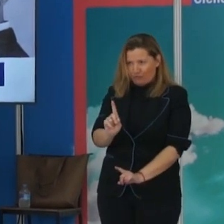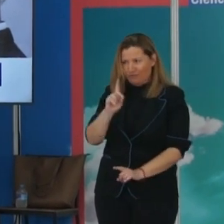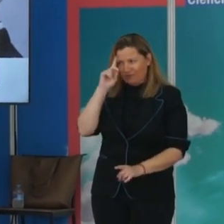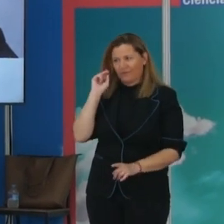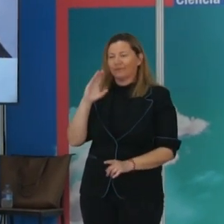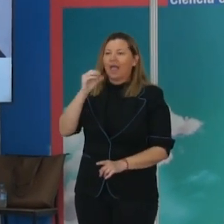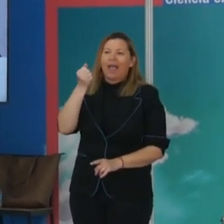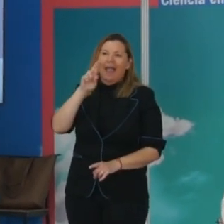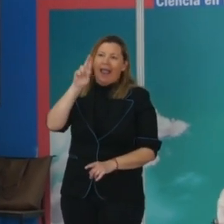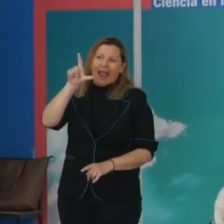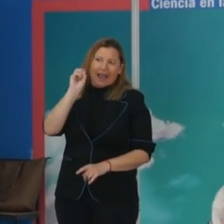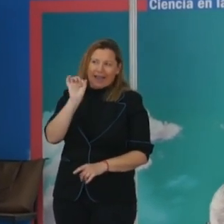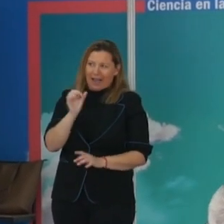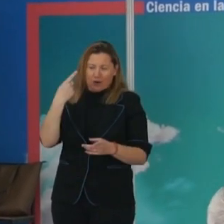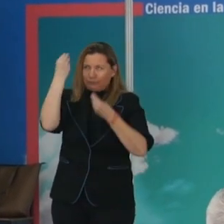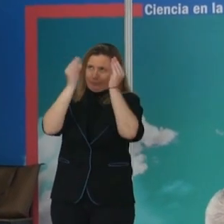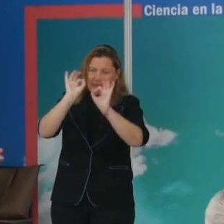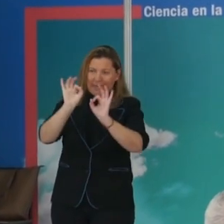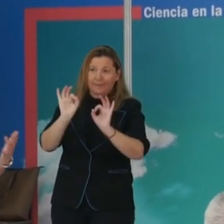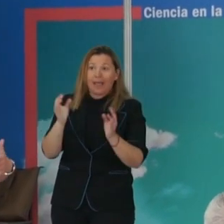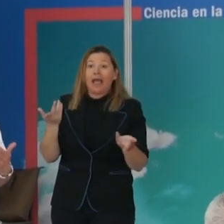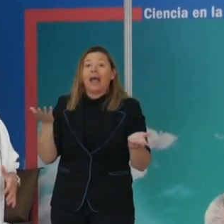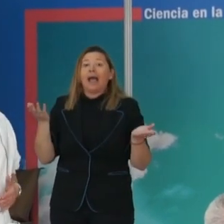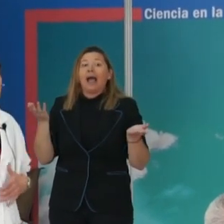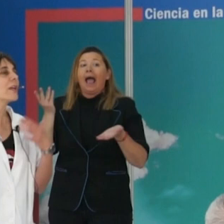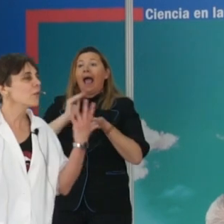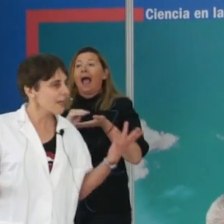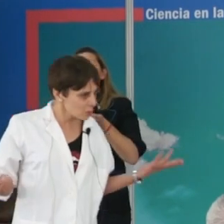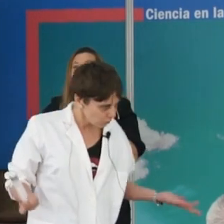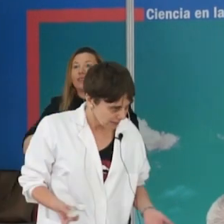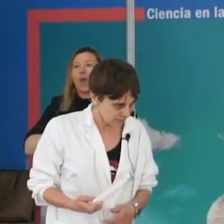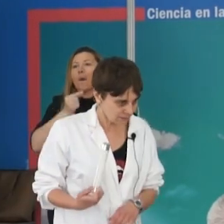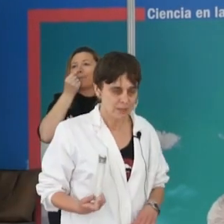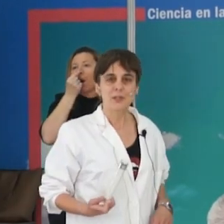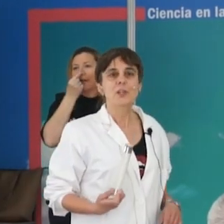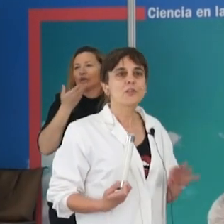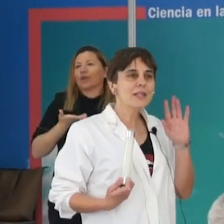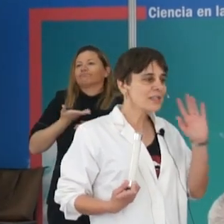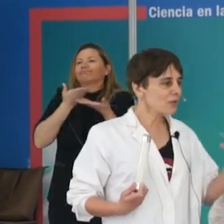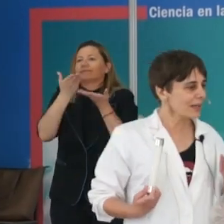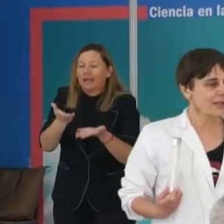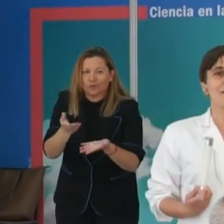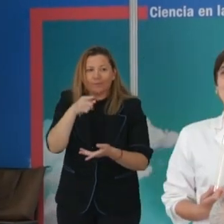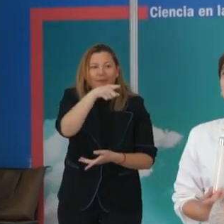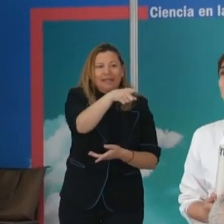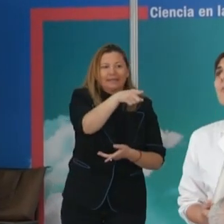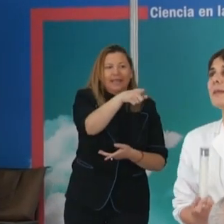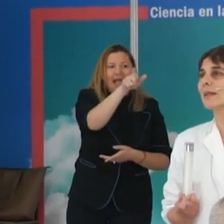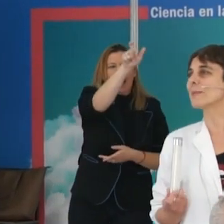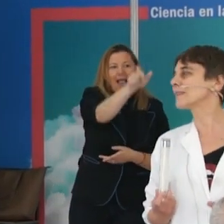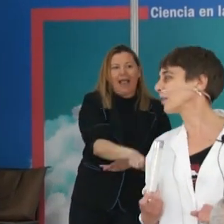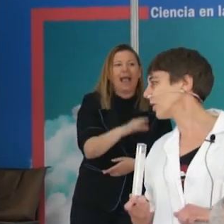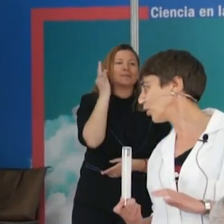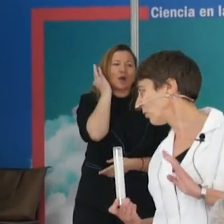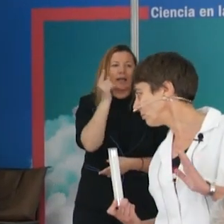Pero Carlos tampoco piensa. Pero muchas veces, señores, lo que tenemos que tener es un poquito de ayuda. Yo a esta señora la veo con